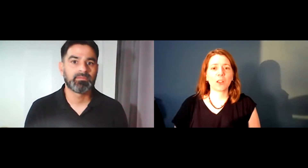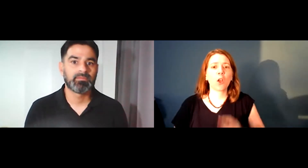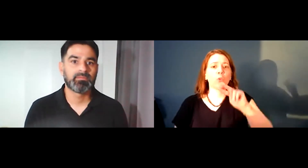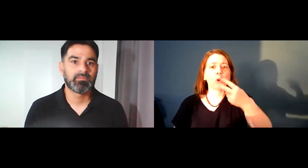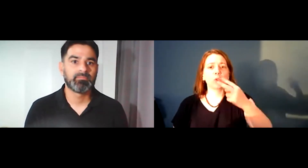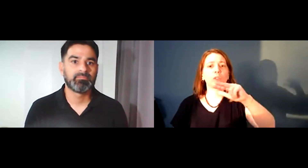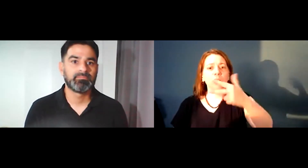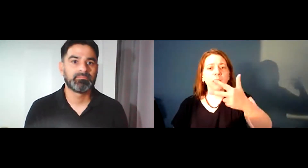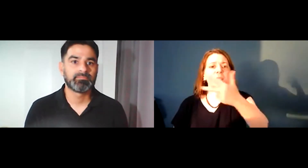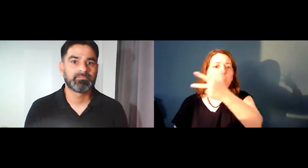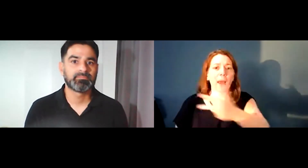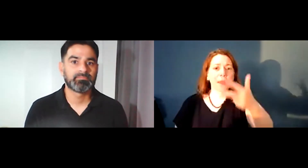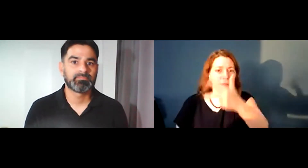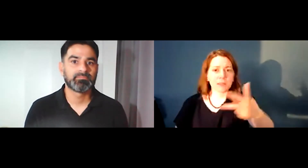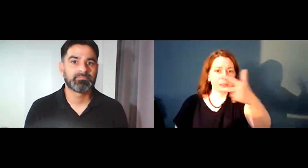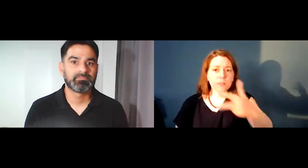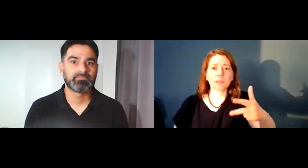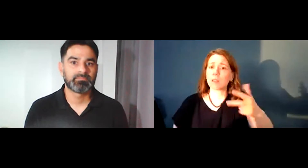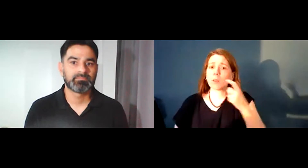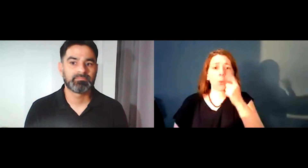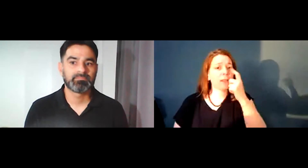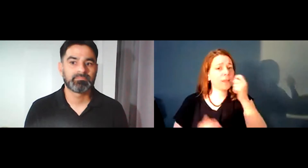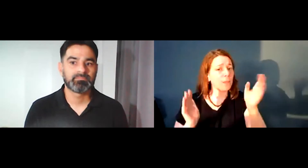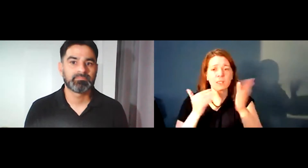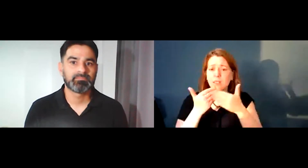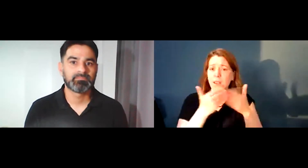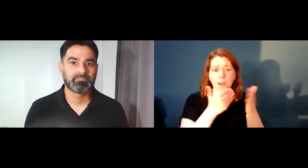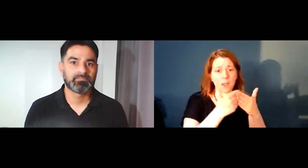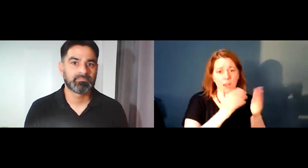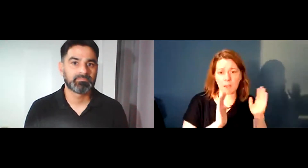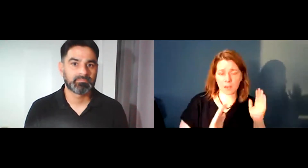los WhatsApp, por lo menos en otras universidades.